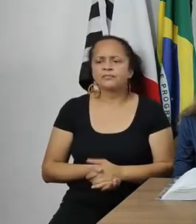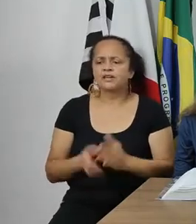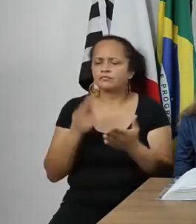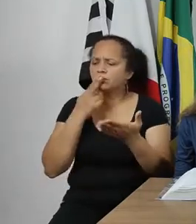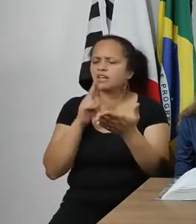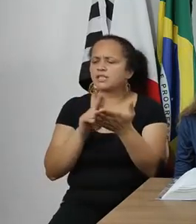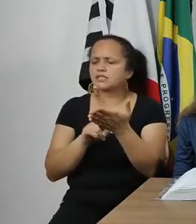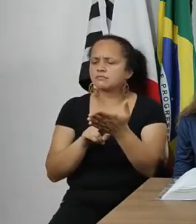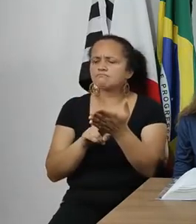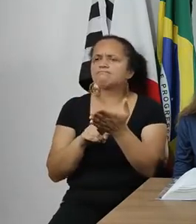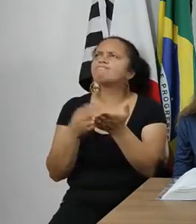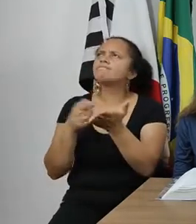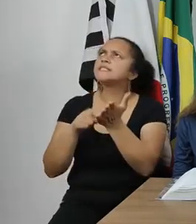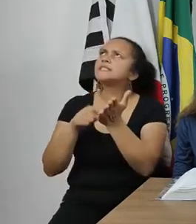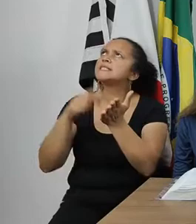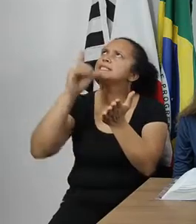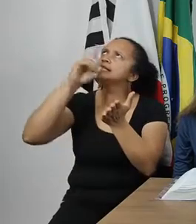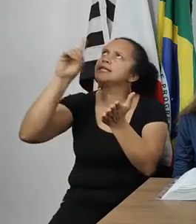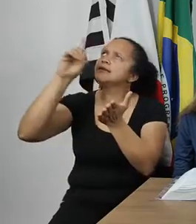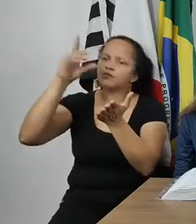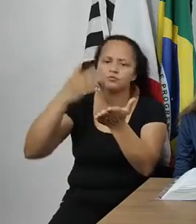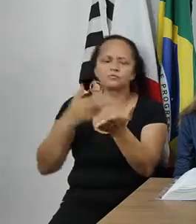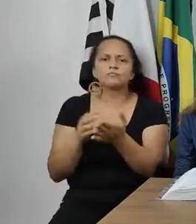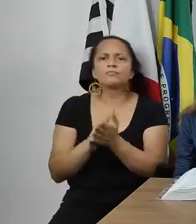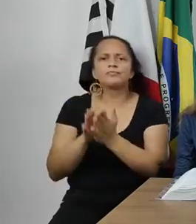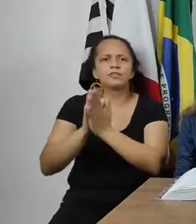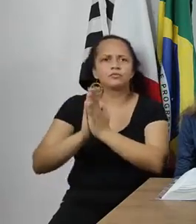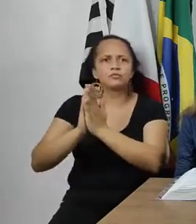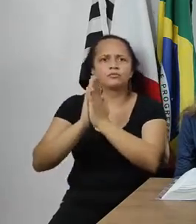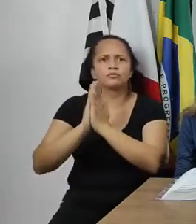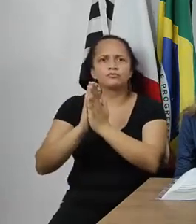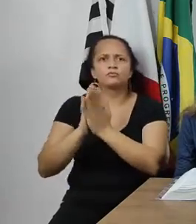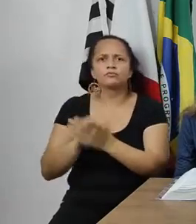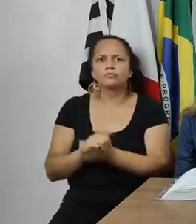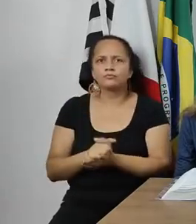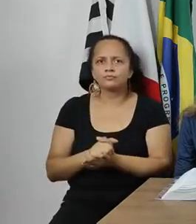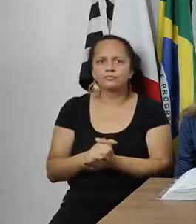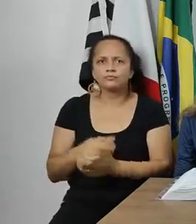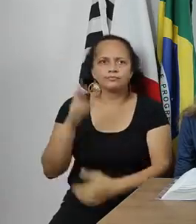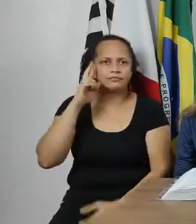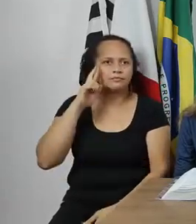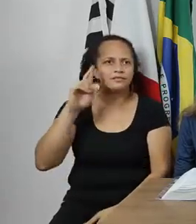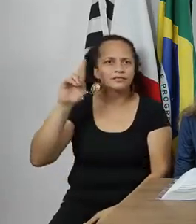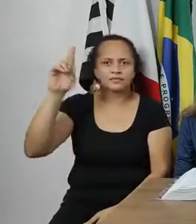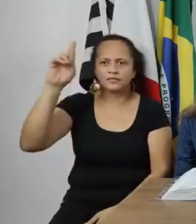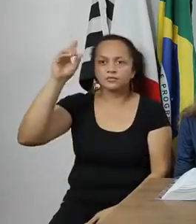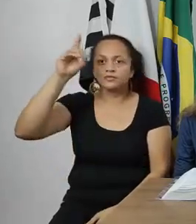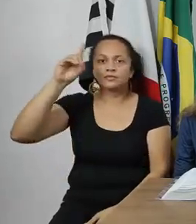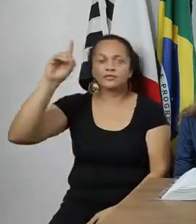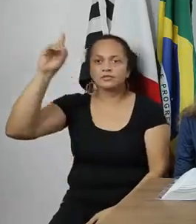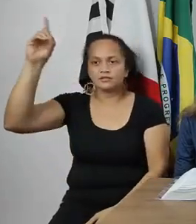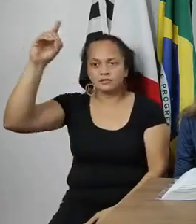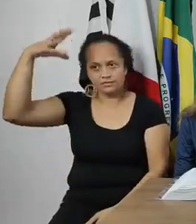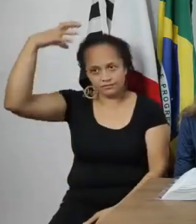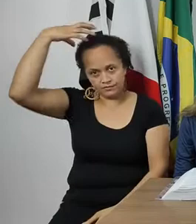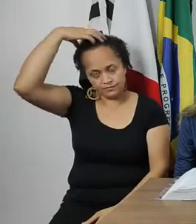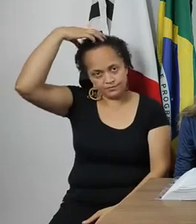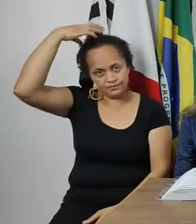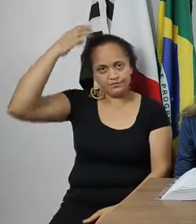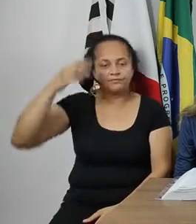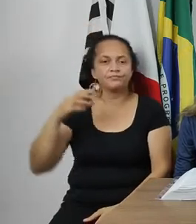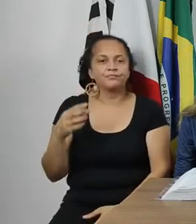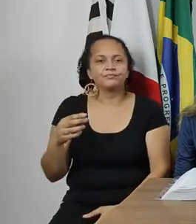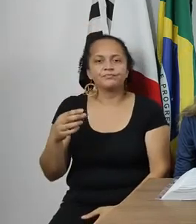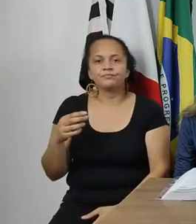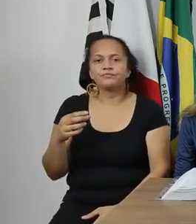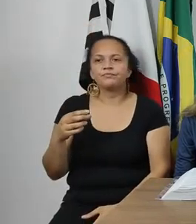ali, na presença do Senhor, e orou assim: ó Senhor, Deus de Israel, que está sentado